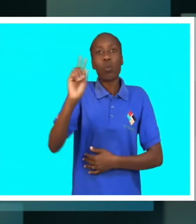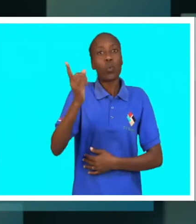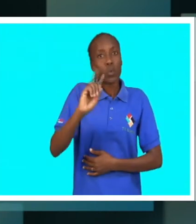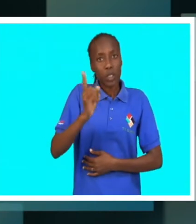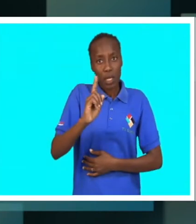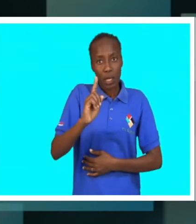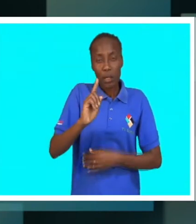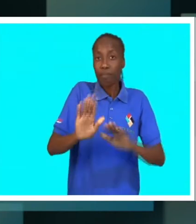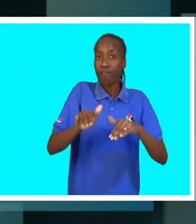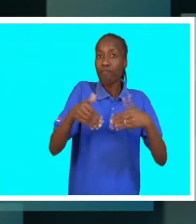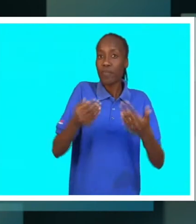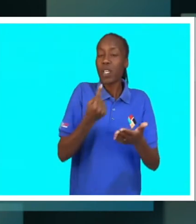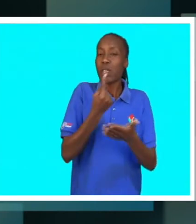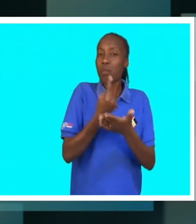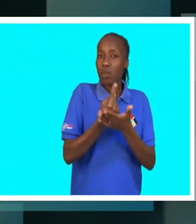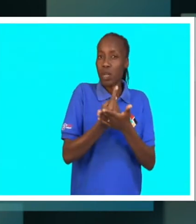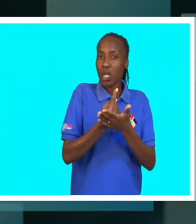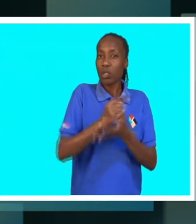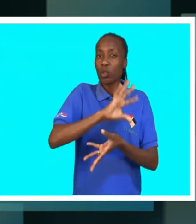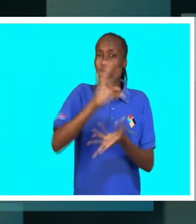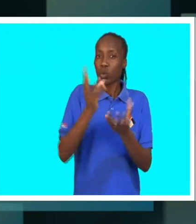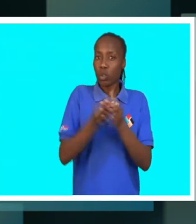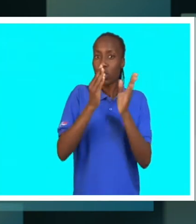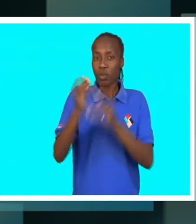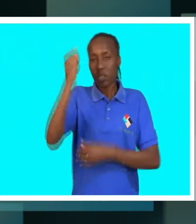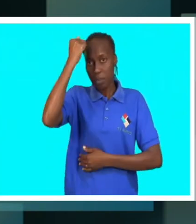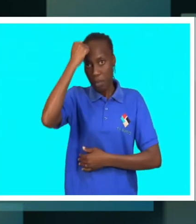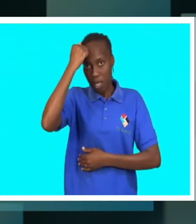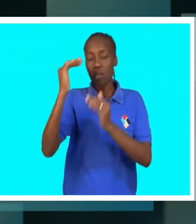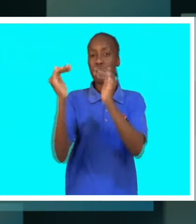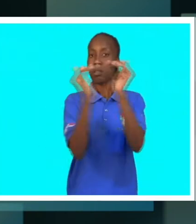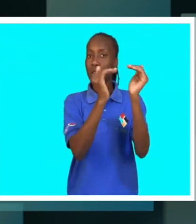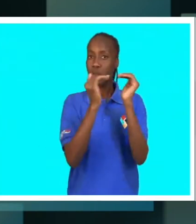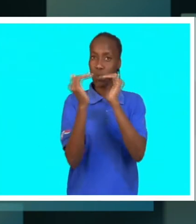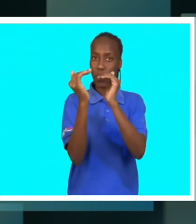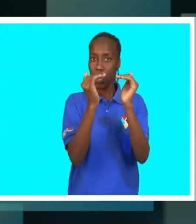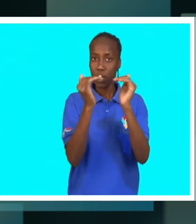odiar. É muito bom saber que somos iguais.